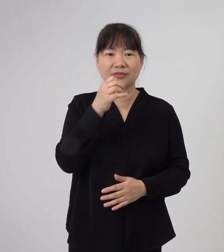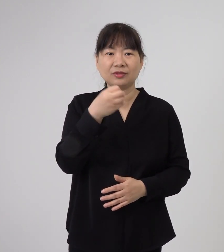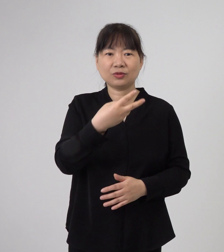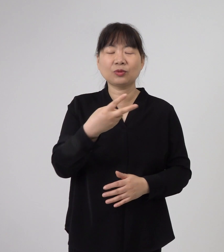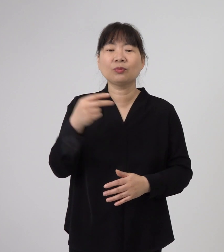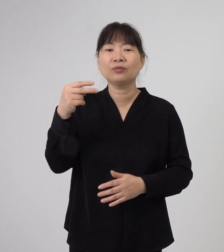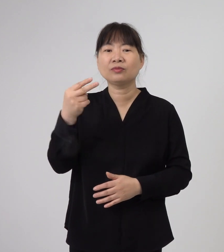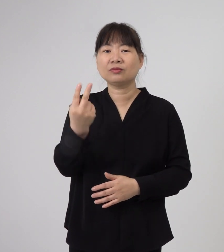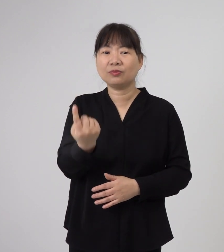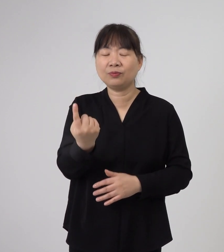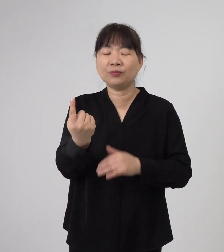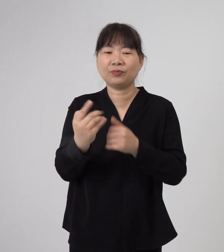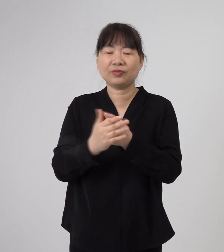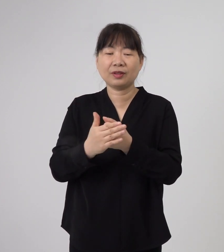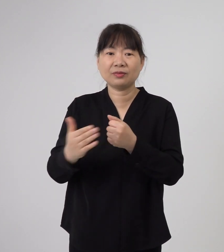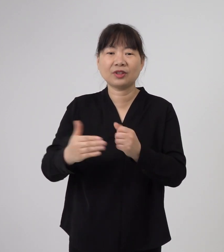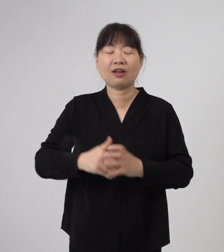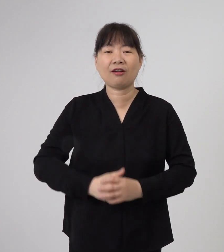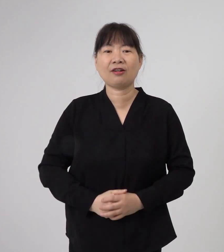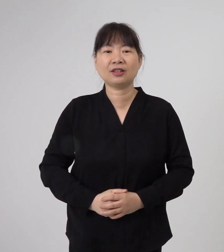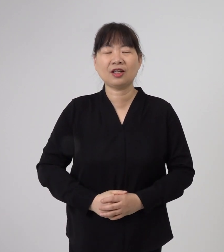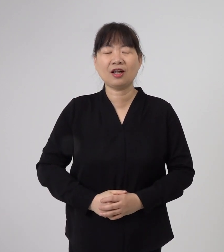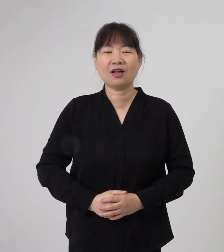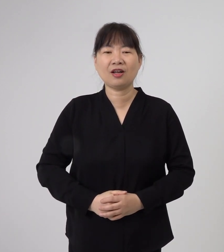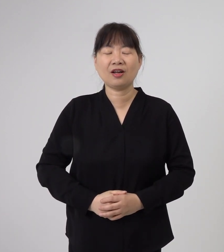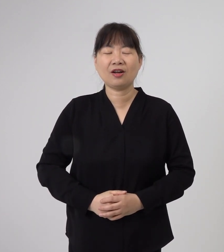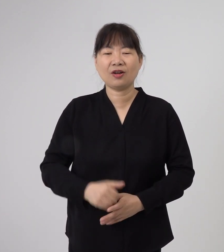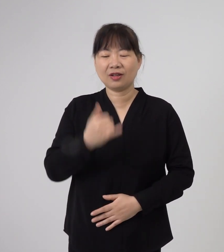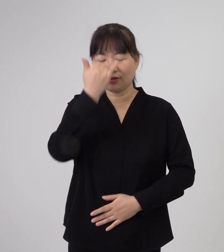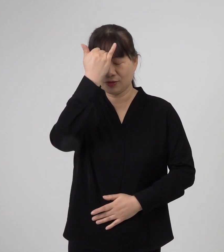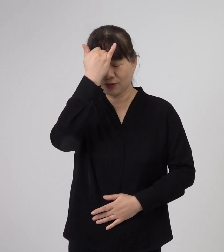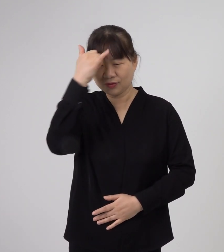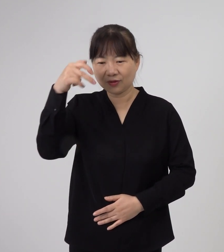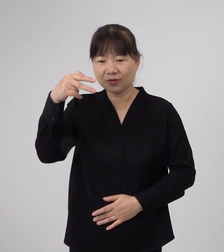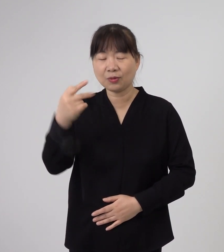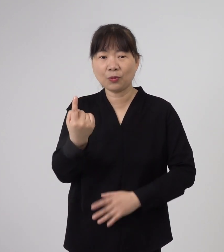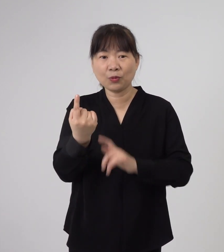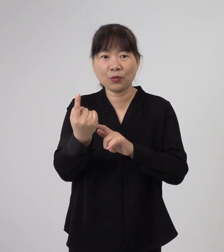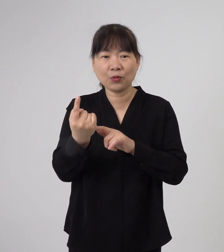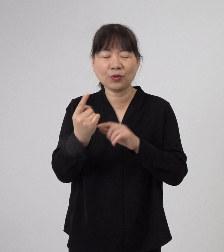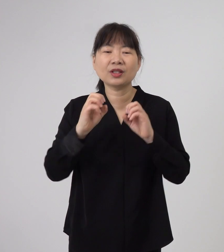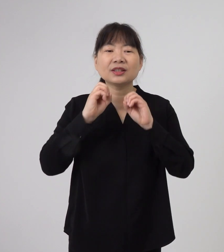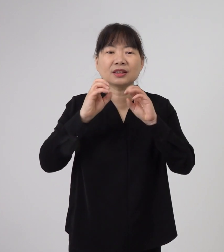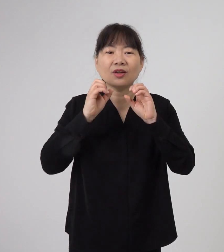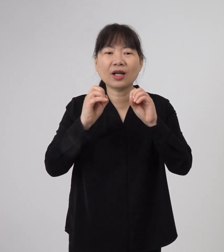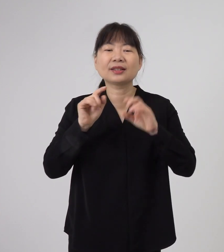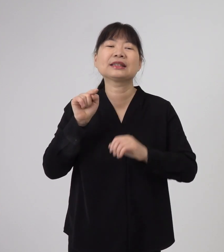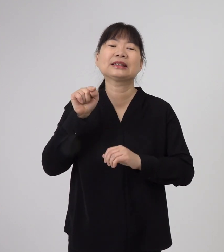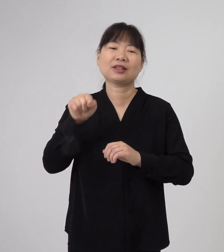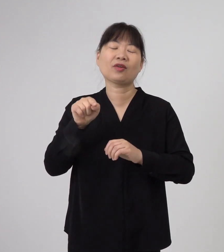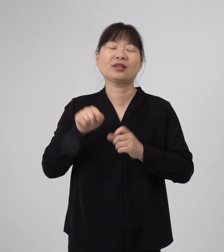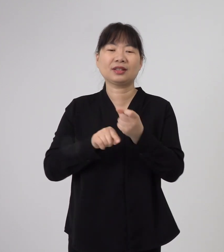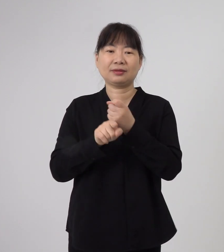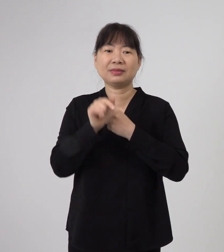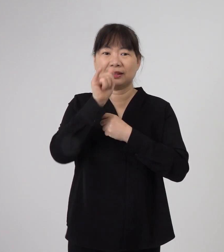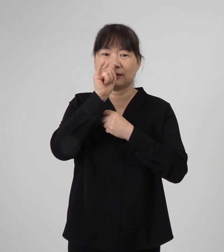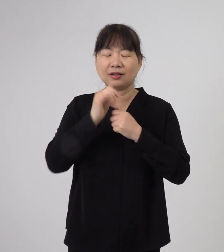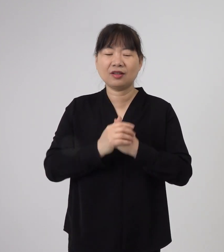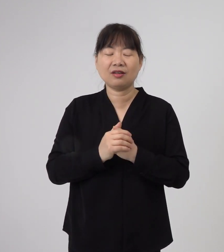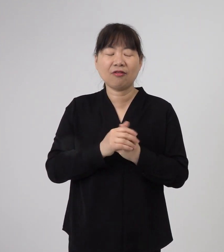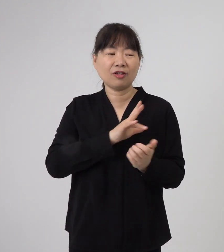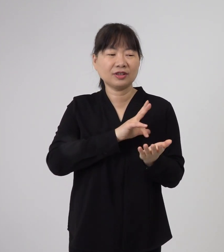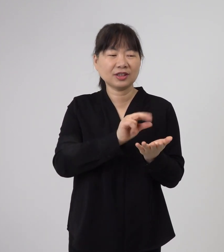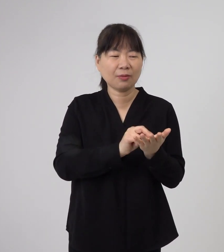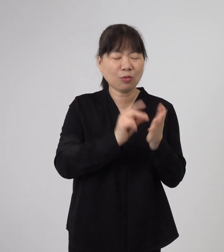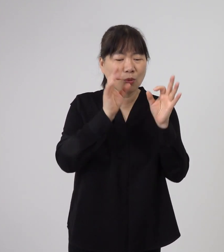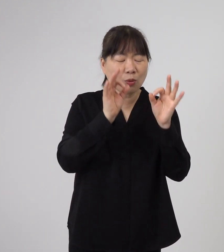도자거든요. 그러면 무슨 뜻이 돼? 도를 전하는 것, 그 뜻이에요. 그럼 이 제목